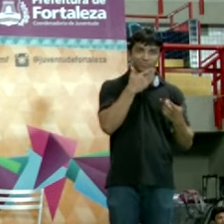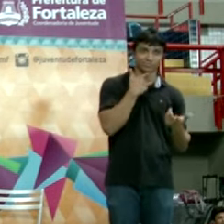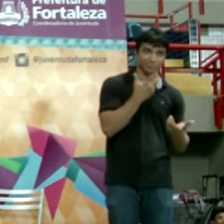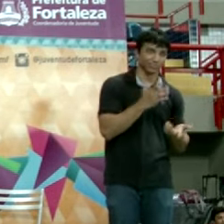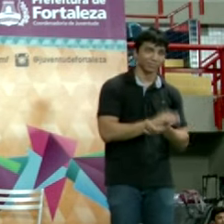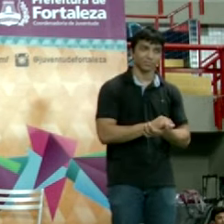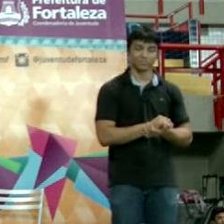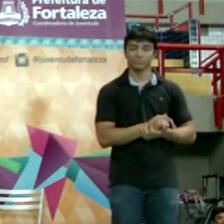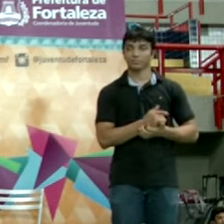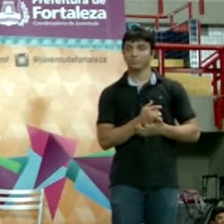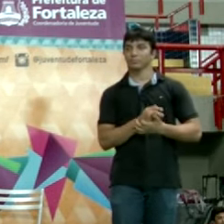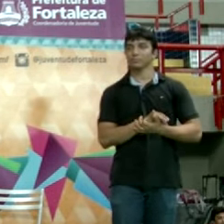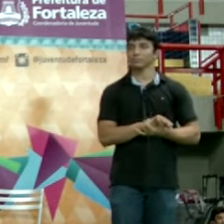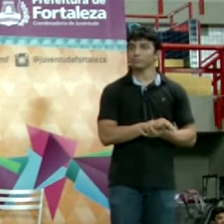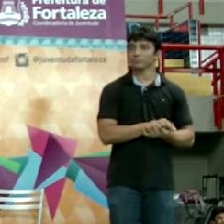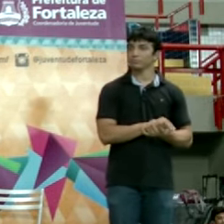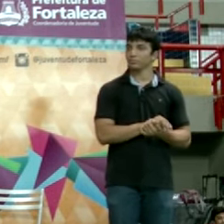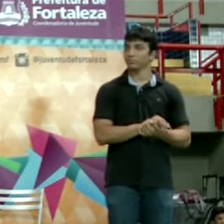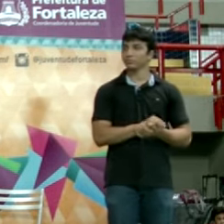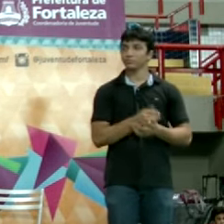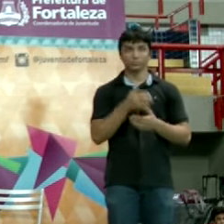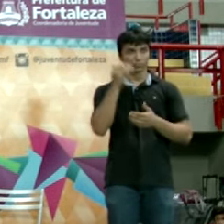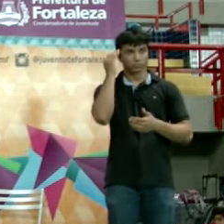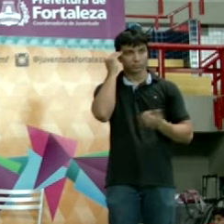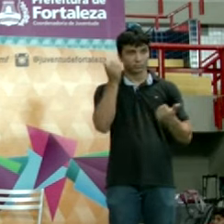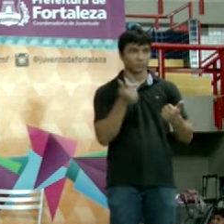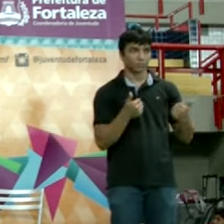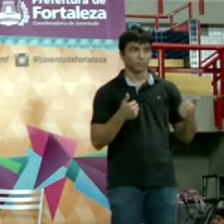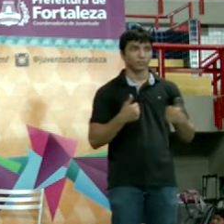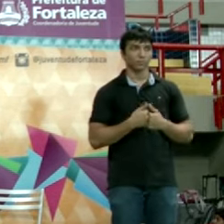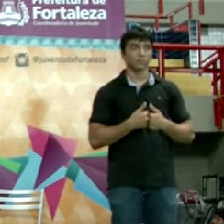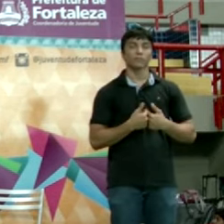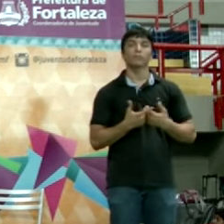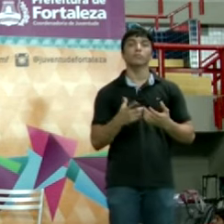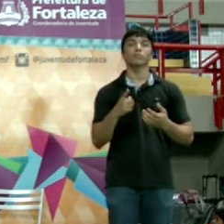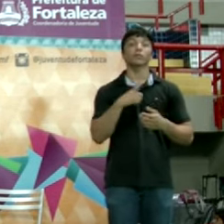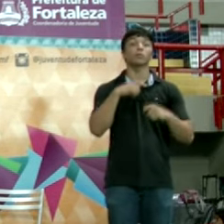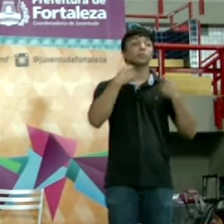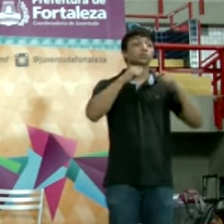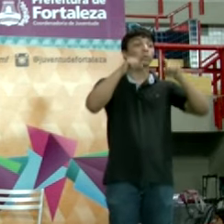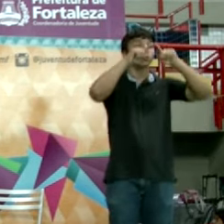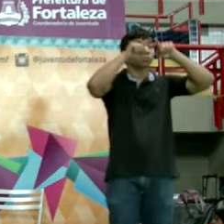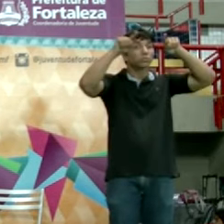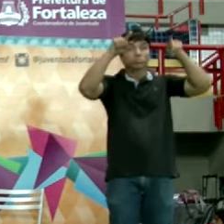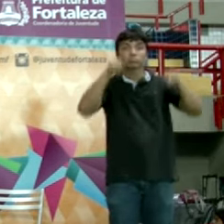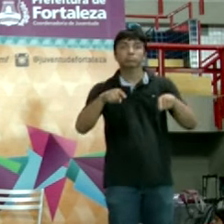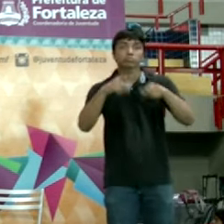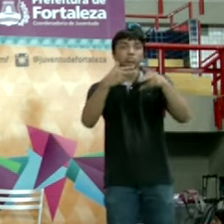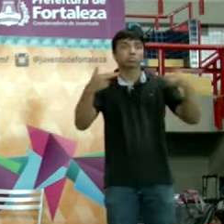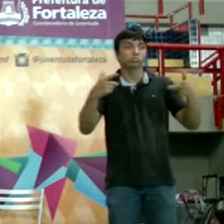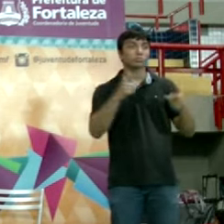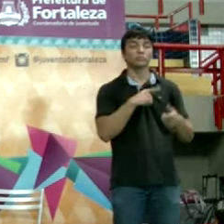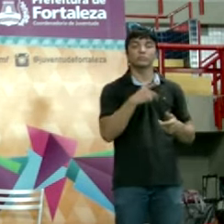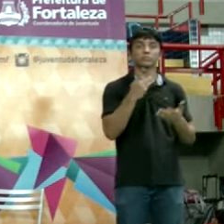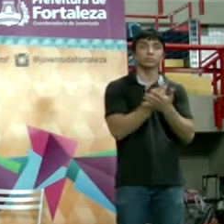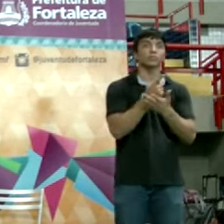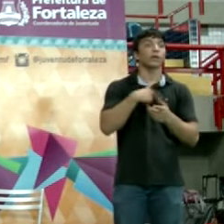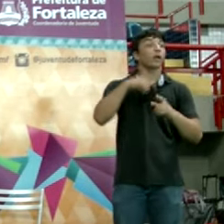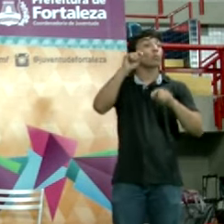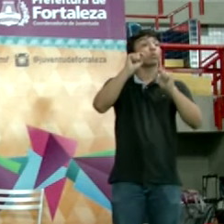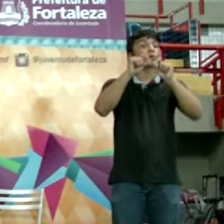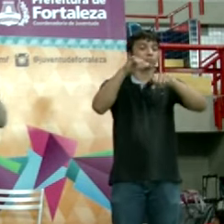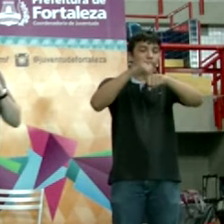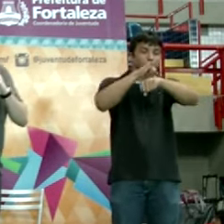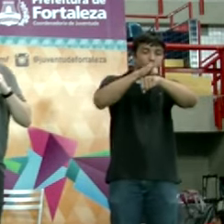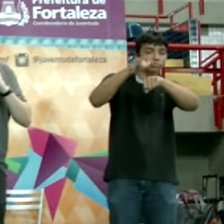Não consegue. Deu para entender? Você tem que planejar para a coisa acontecer.